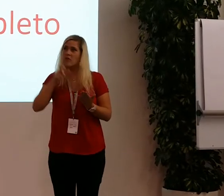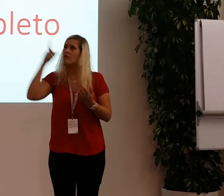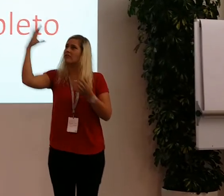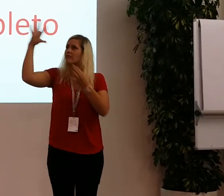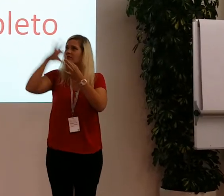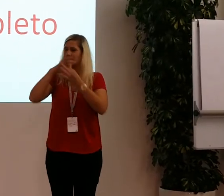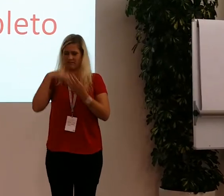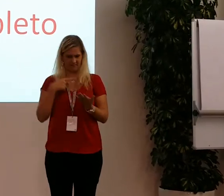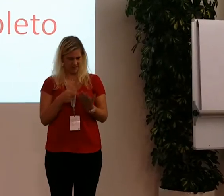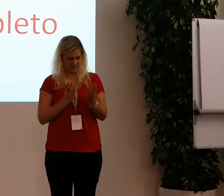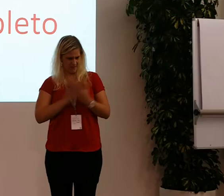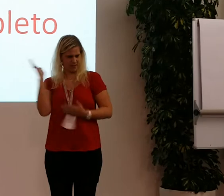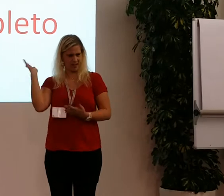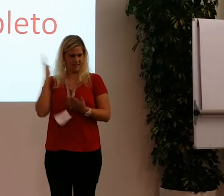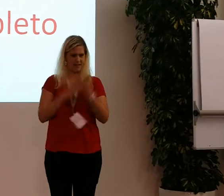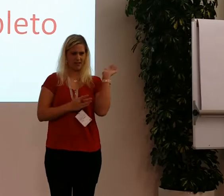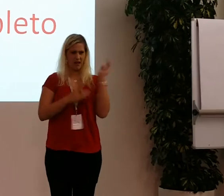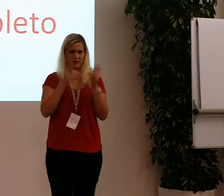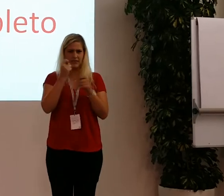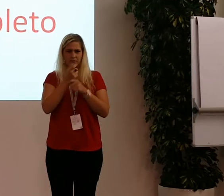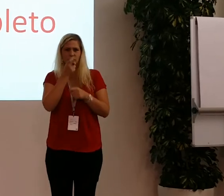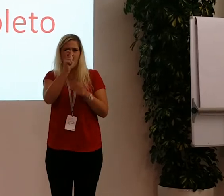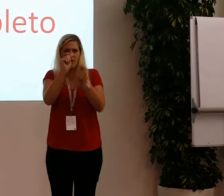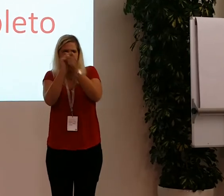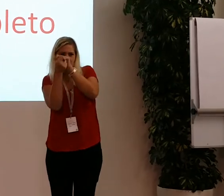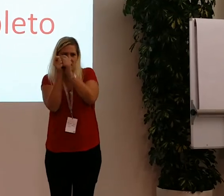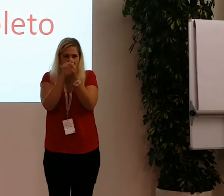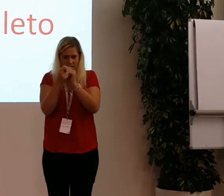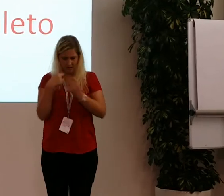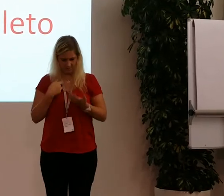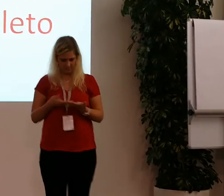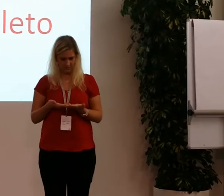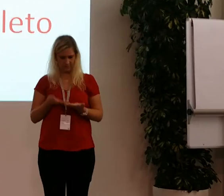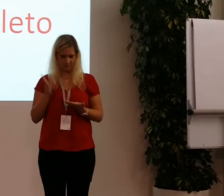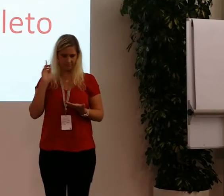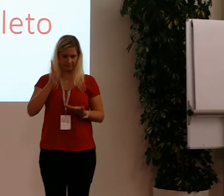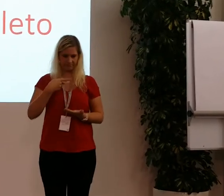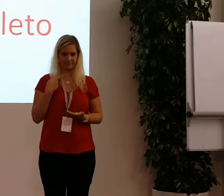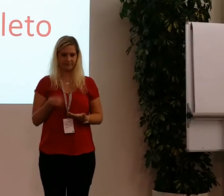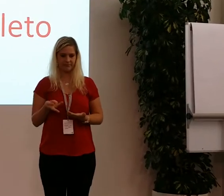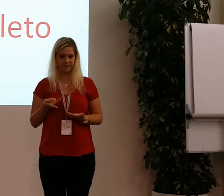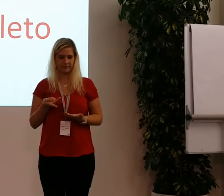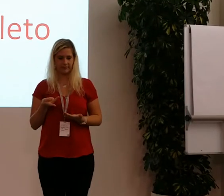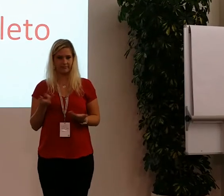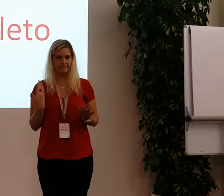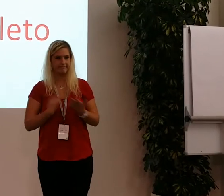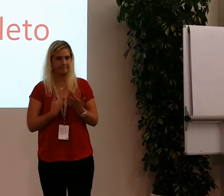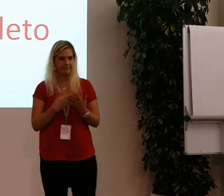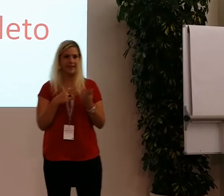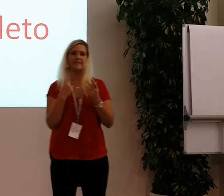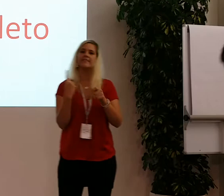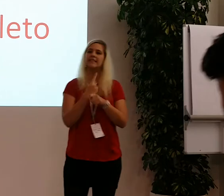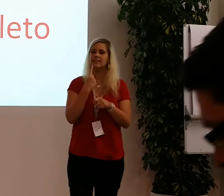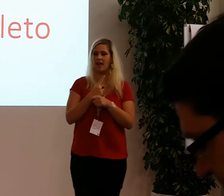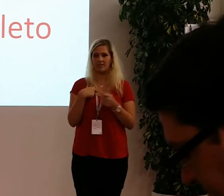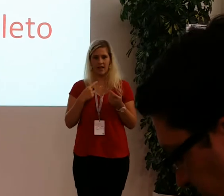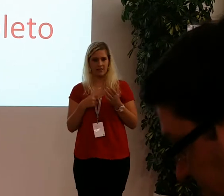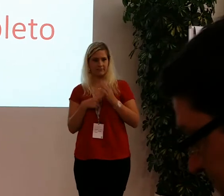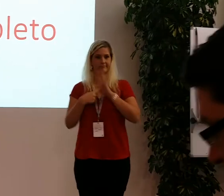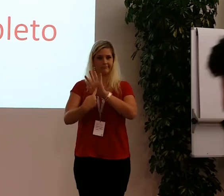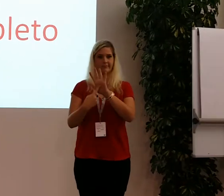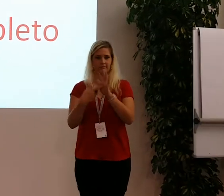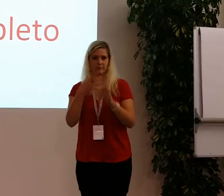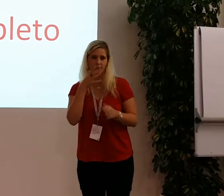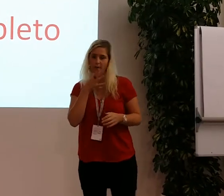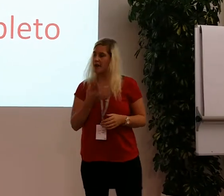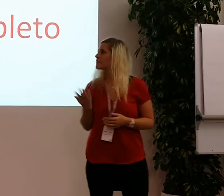A u toho čtení zase jsem hledala ty slovíčka, o kterých oni mluvili, ale jak mluvili třeba v nějakém jiném než základním tvaru, už jsem nevěděla,